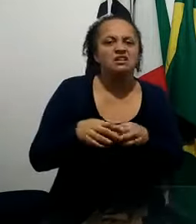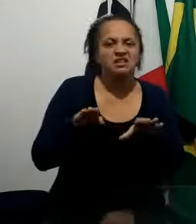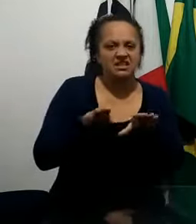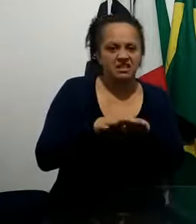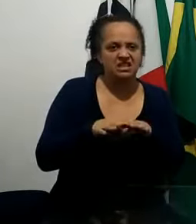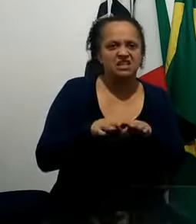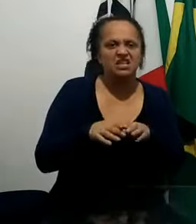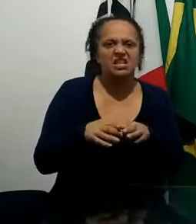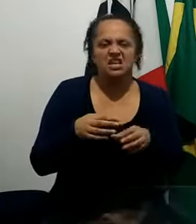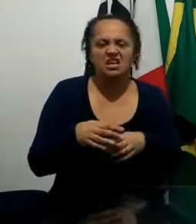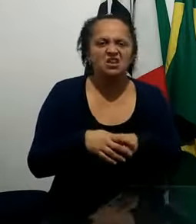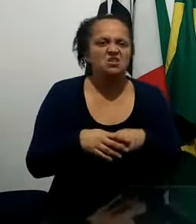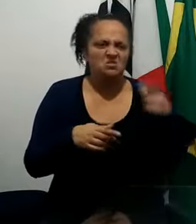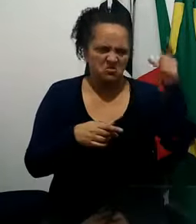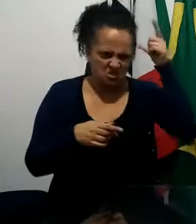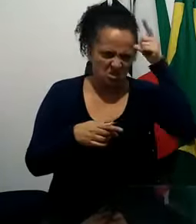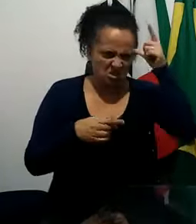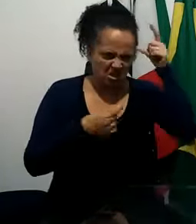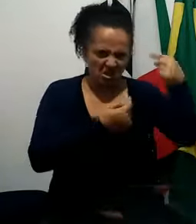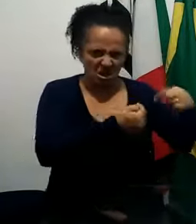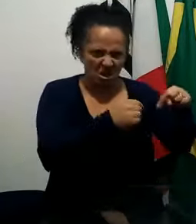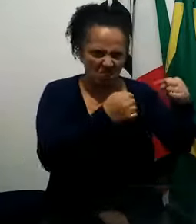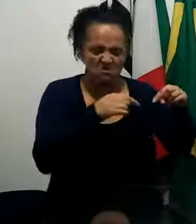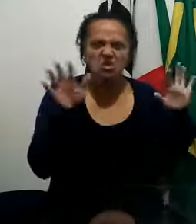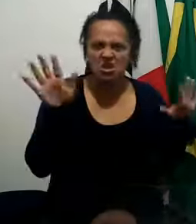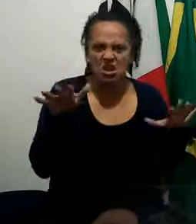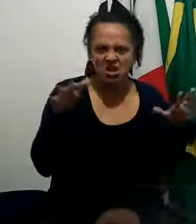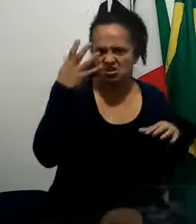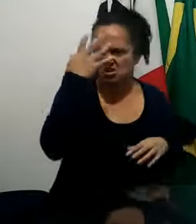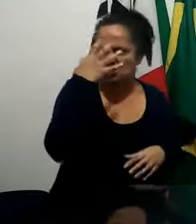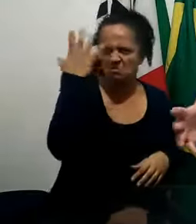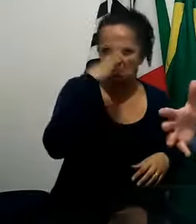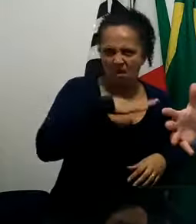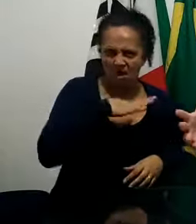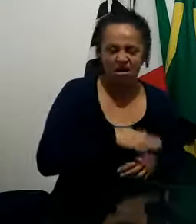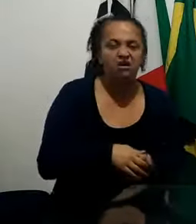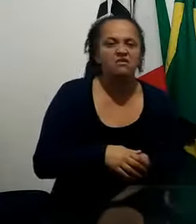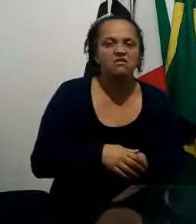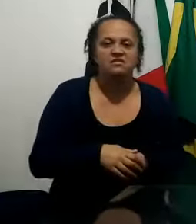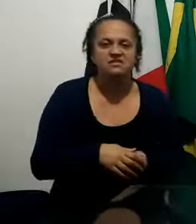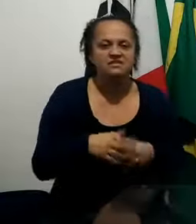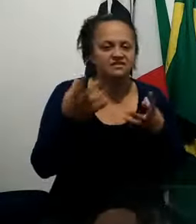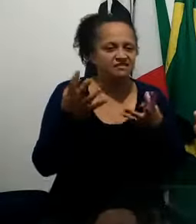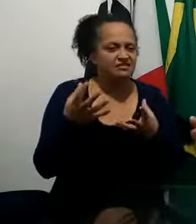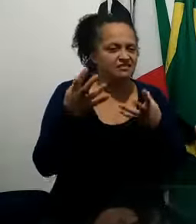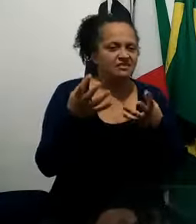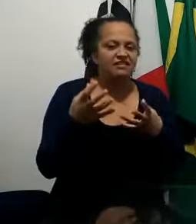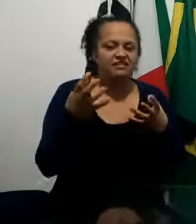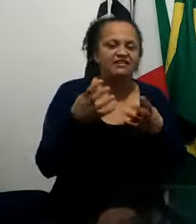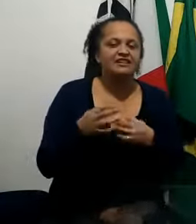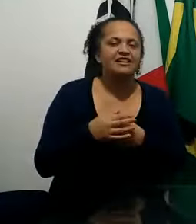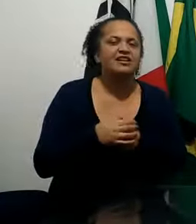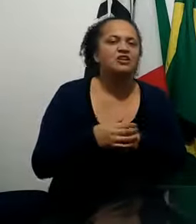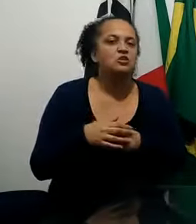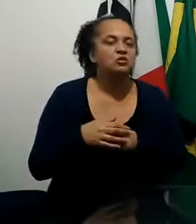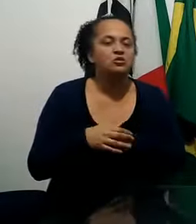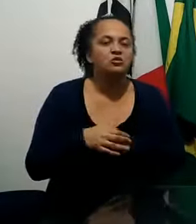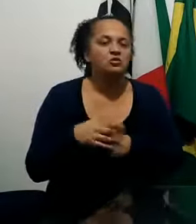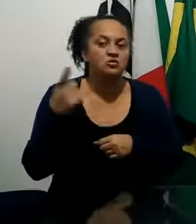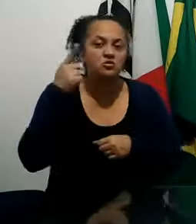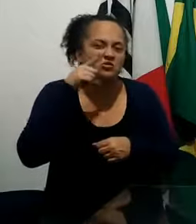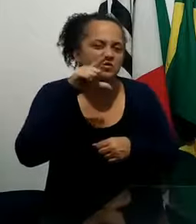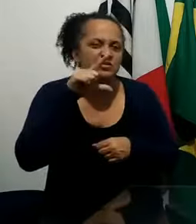besta e o falso profeta, para seduzir e ajuntar os reis dessas nações para a